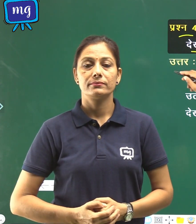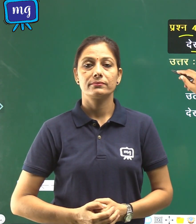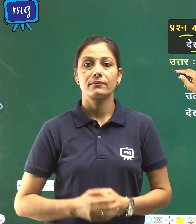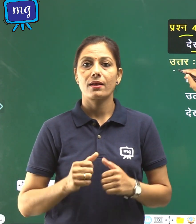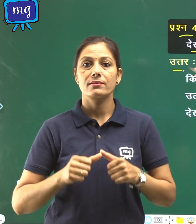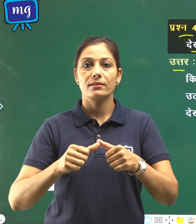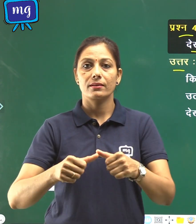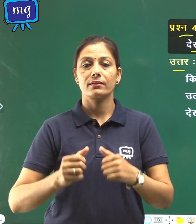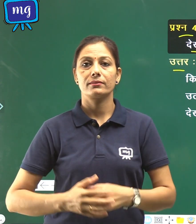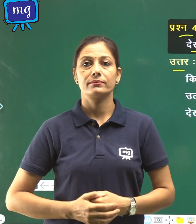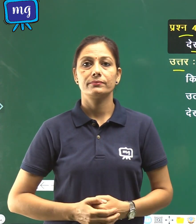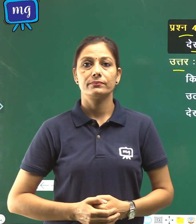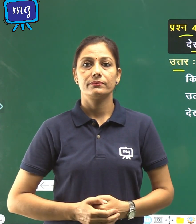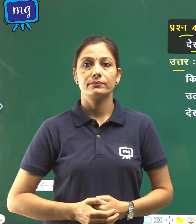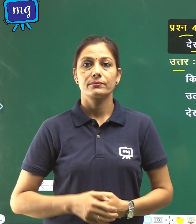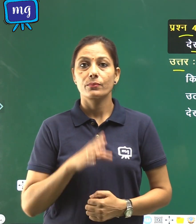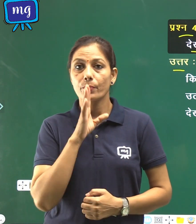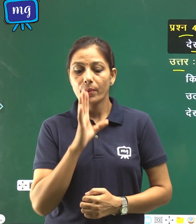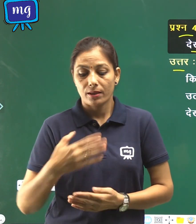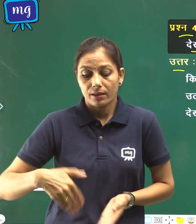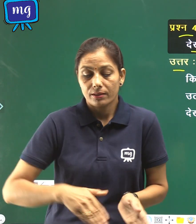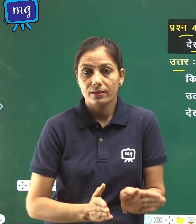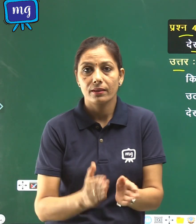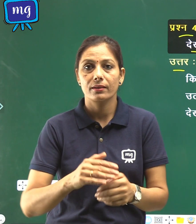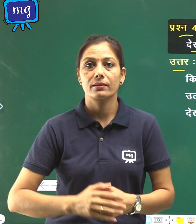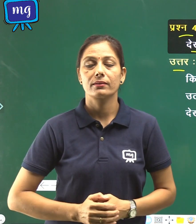उत्तर है नदी ने